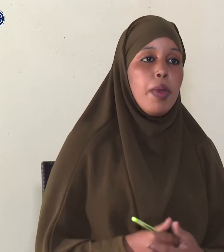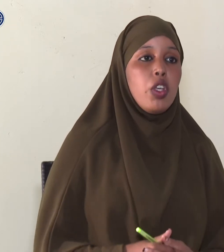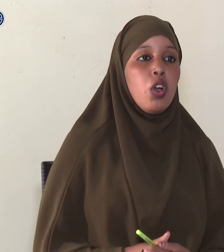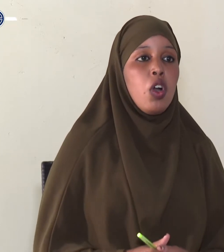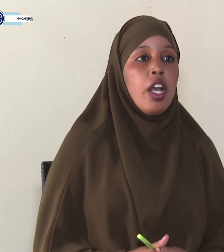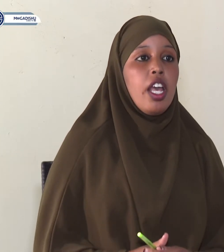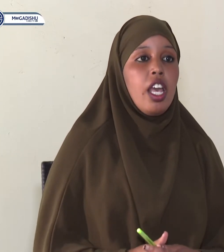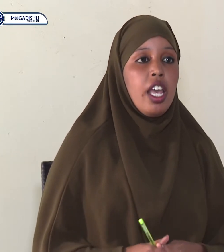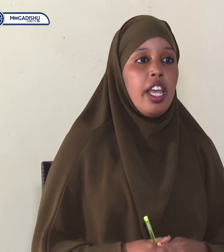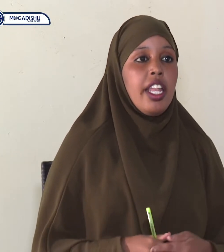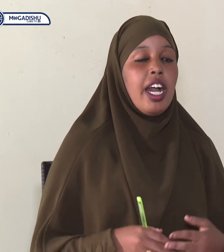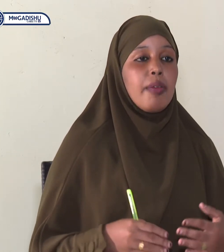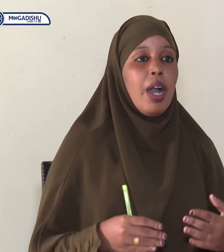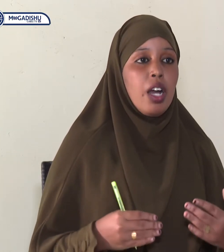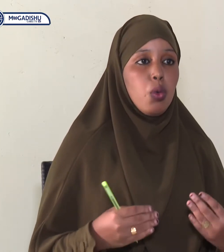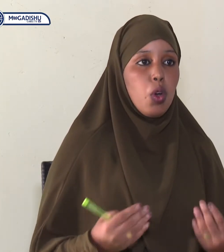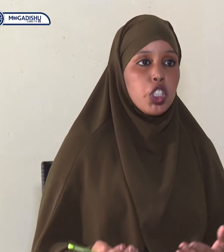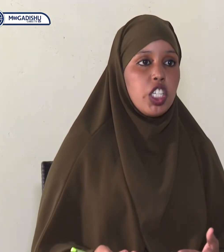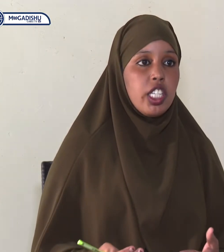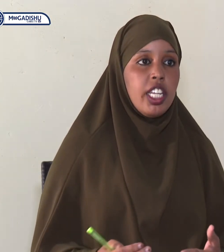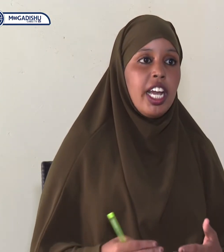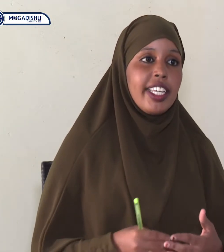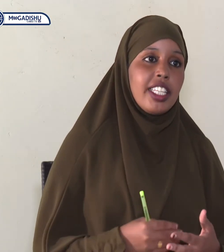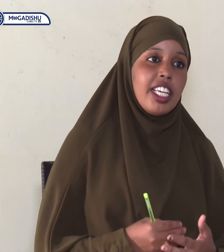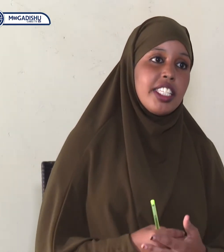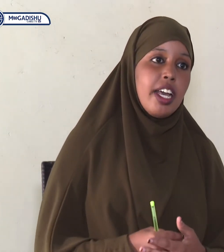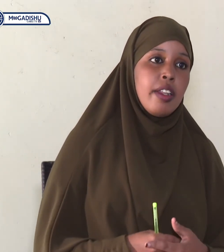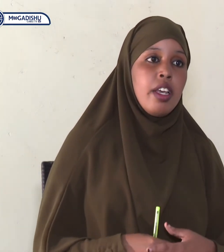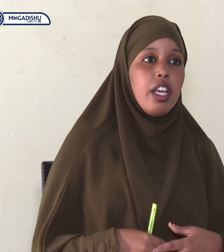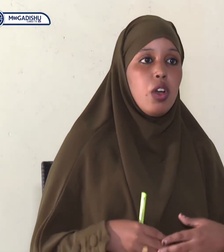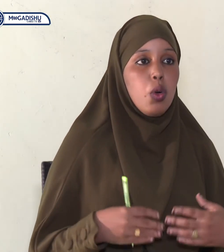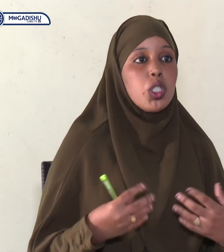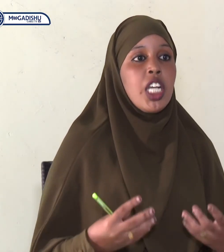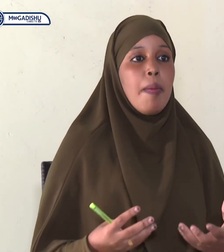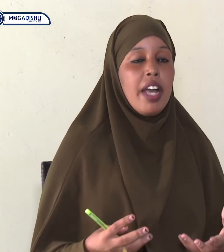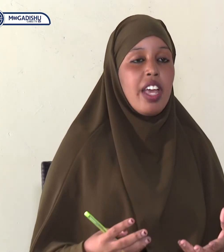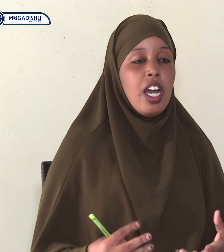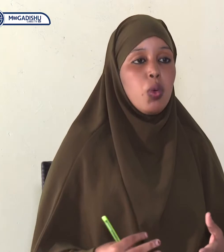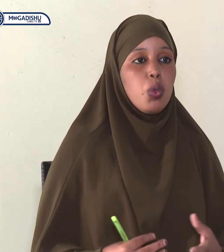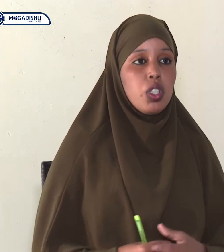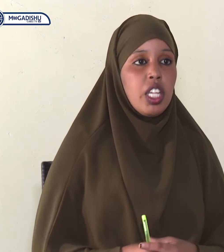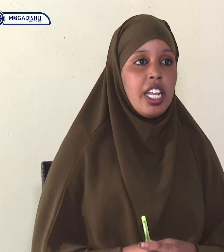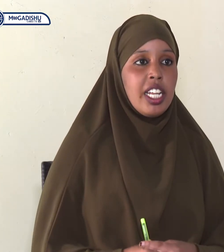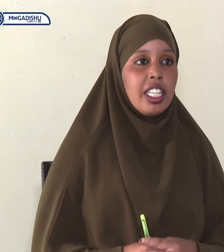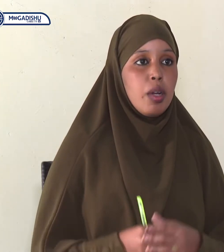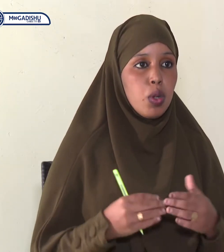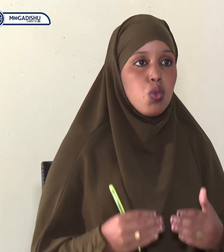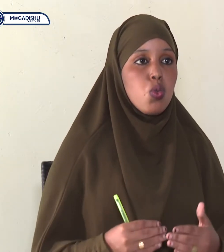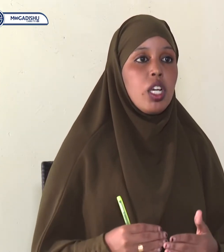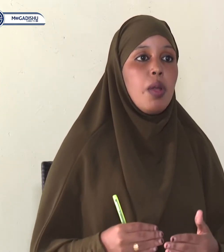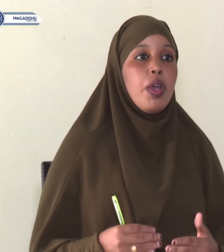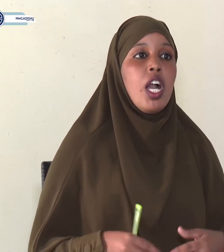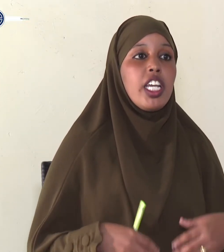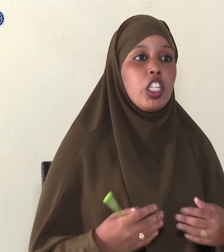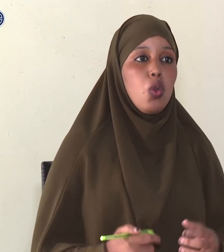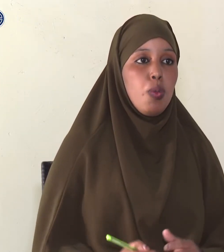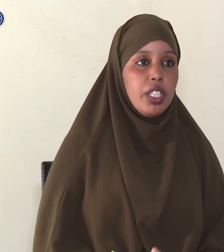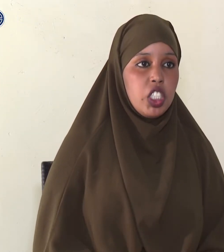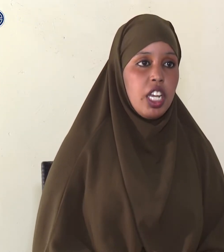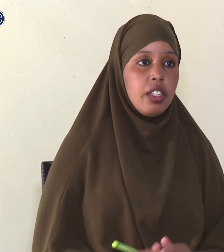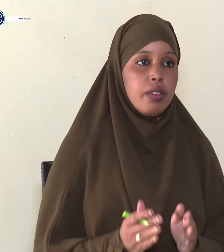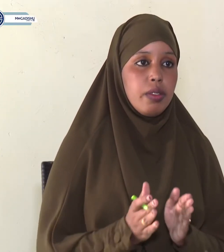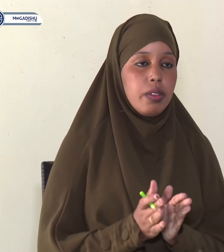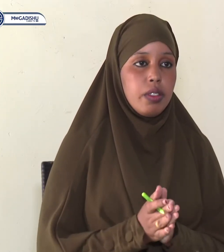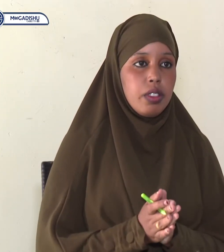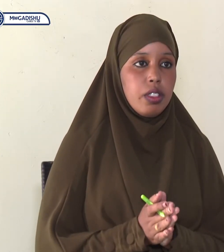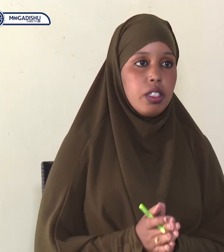uu dhammeeyo, maxaad u qorshayseen, xageed geysaan oo jaamacad ahaan ugu dirtaan ardayga markuu iskuulka dhammeeyo, xageed kale u